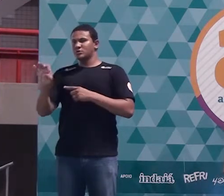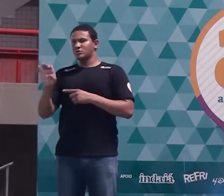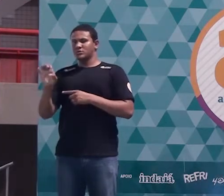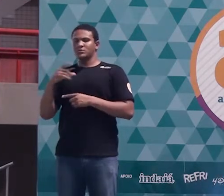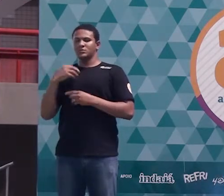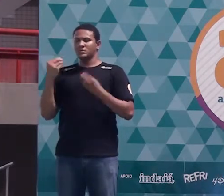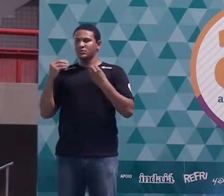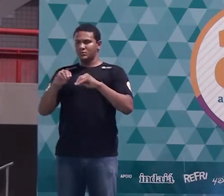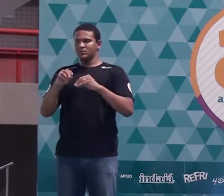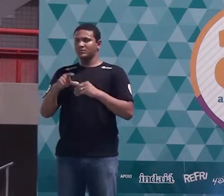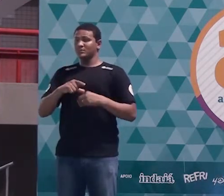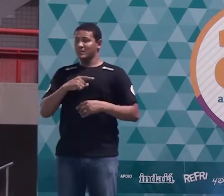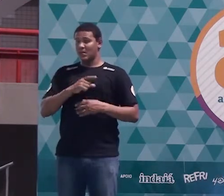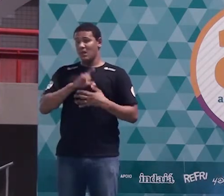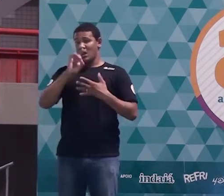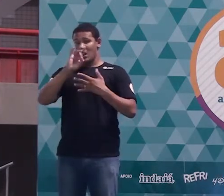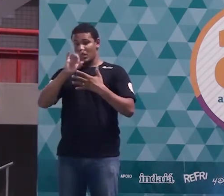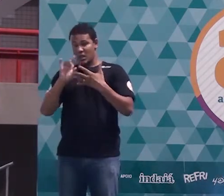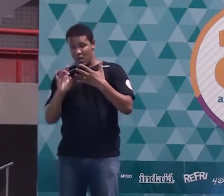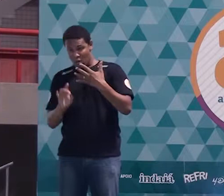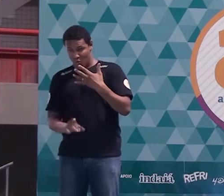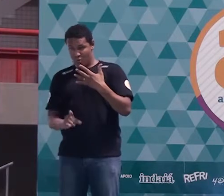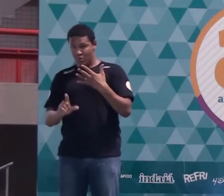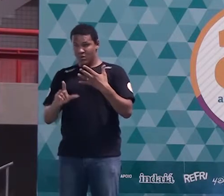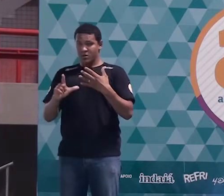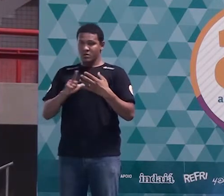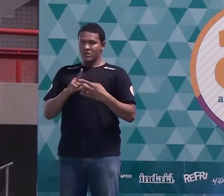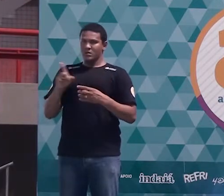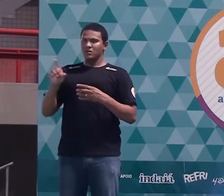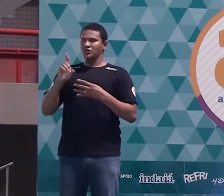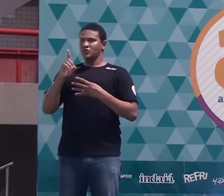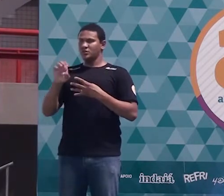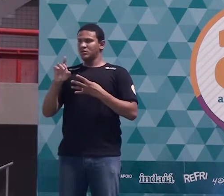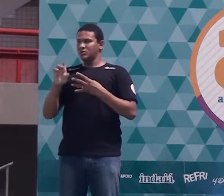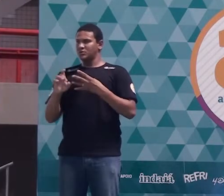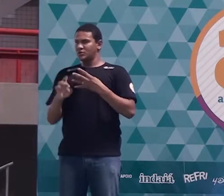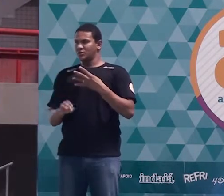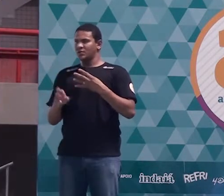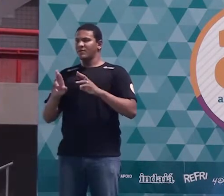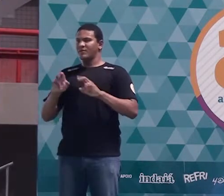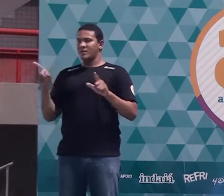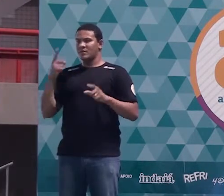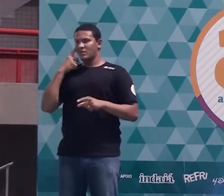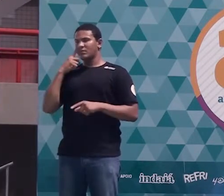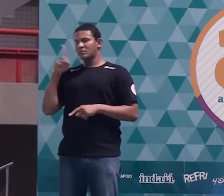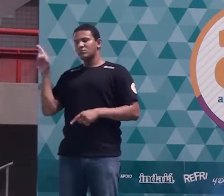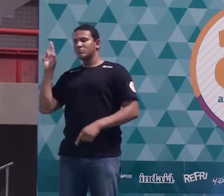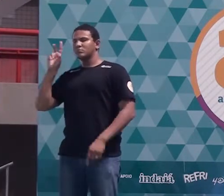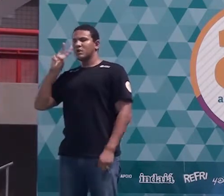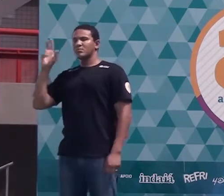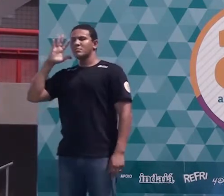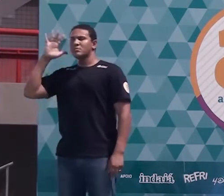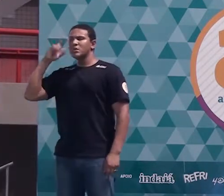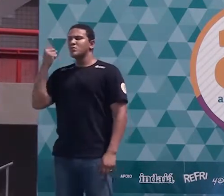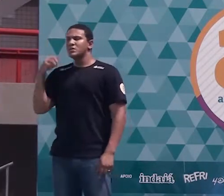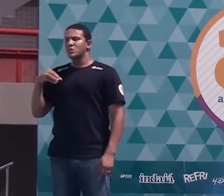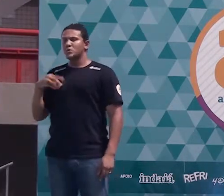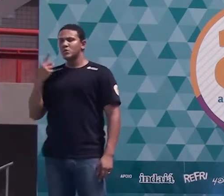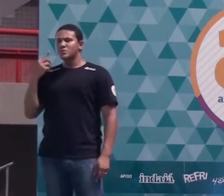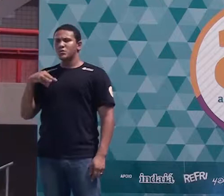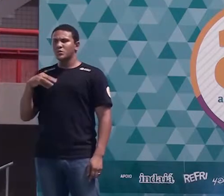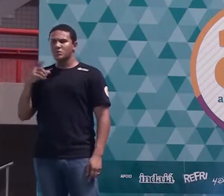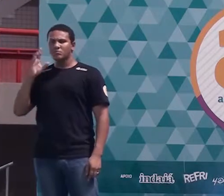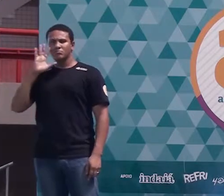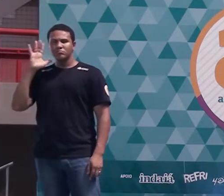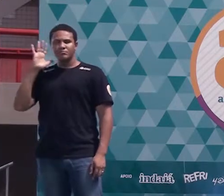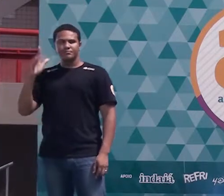uma delas, o de tem um significado diferente. 1 minuto para vocês pensarem. Vamos ver se vocês descobrem o sentido